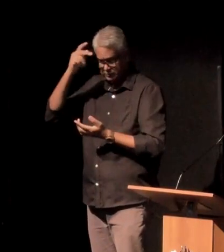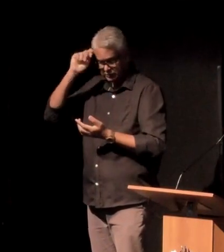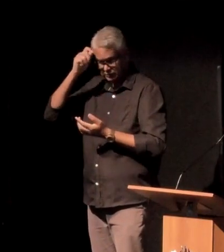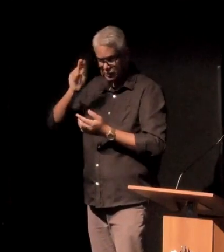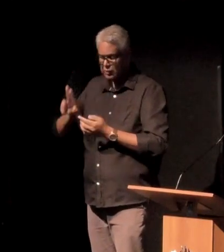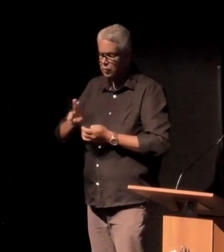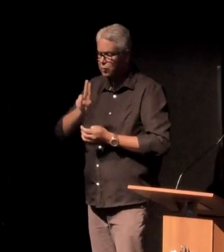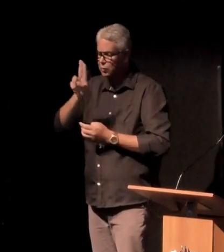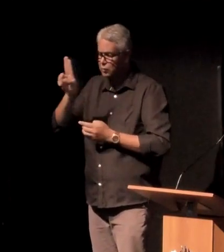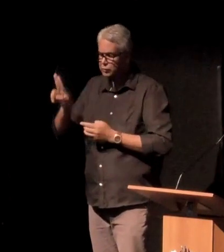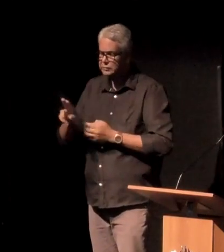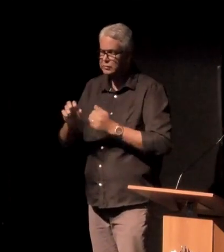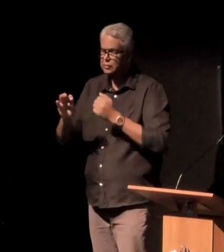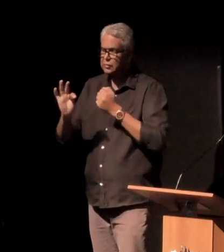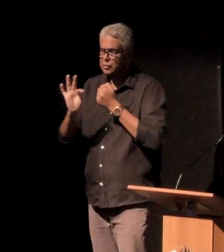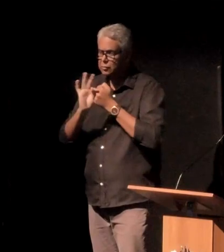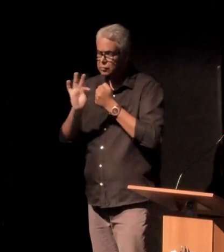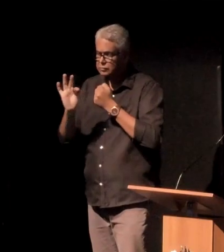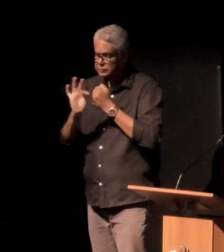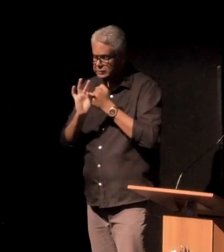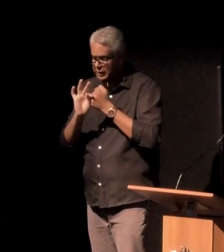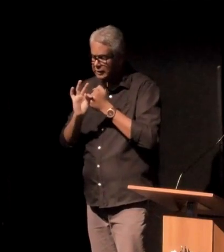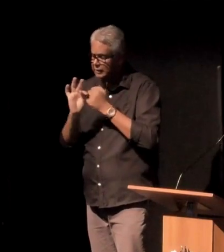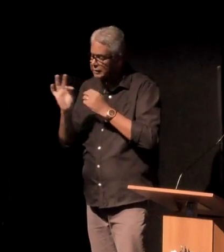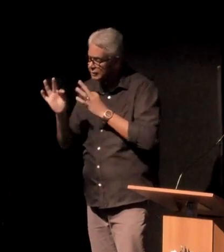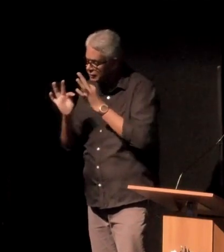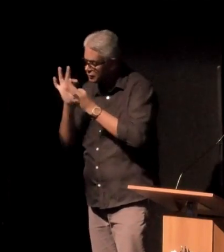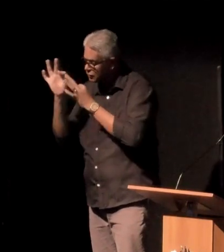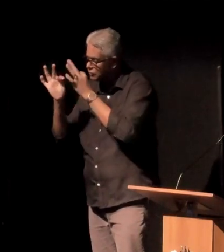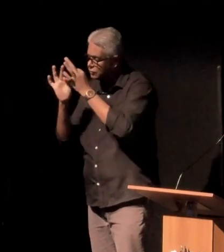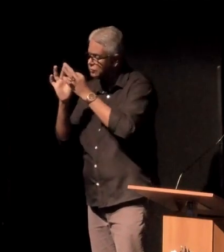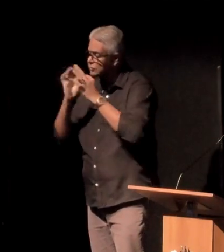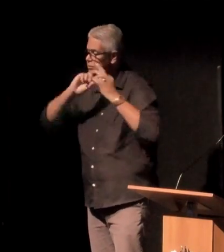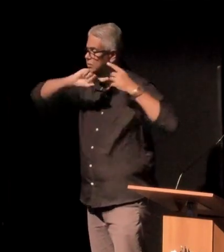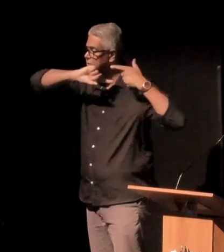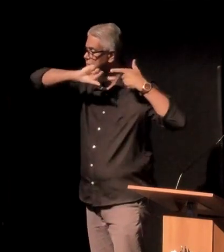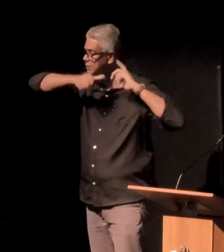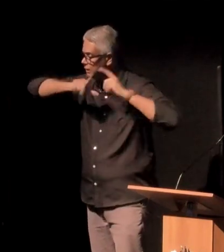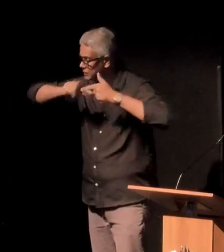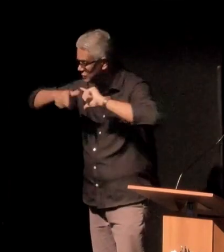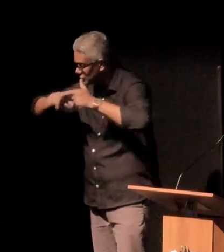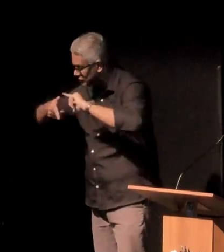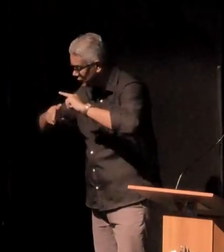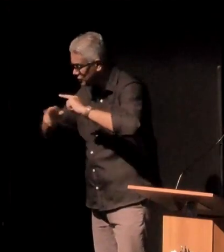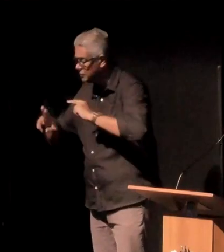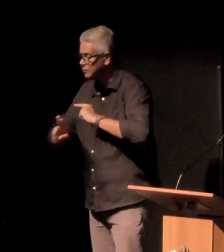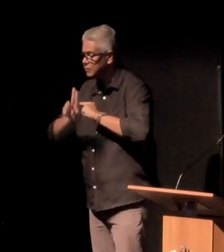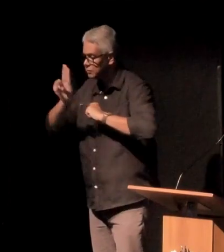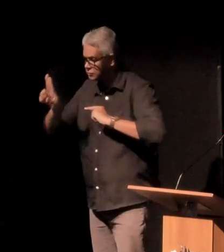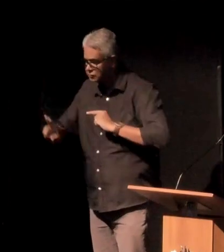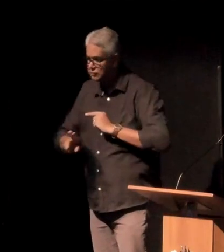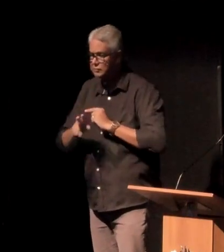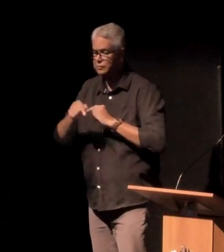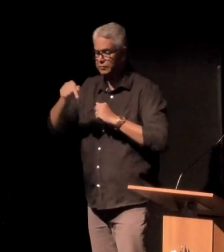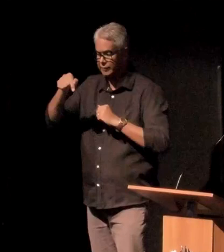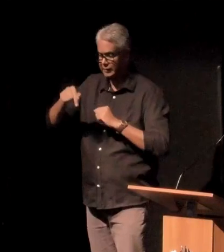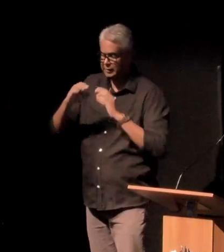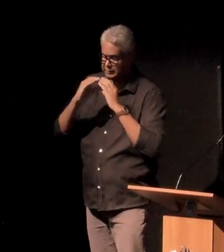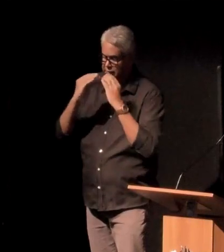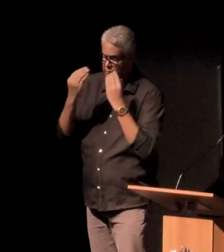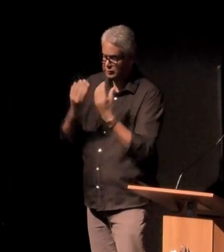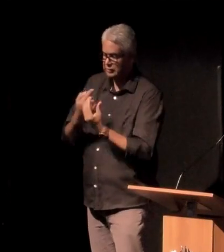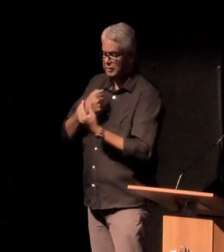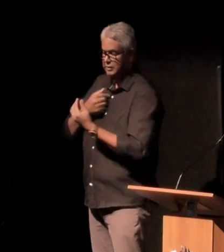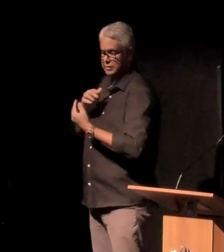técnicas né E que tem tecnologias tradicionais que são preservadas né aqui nessa comunidade que